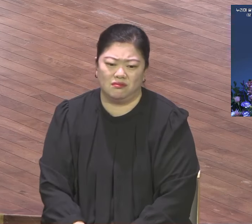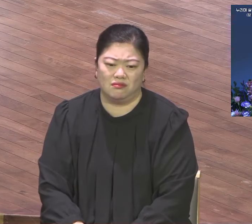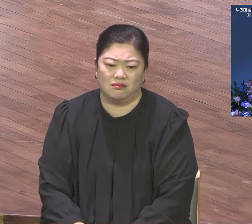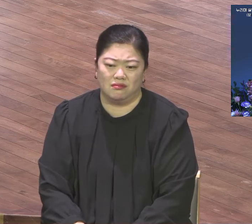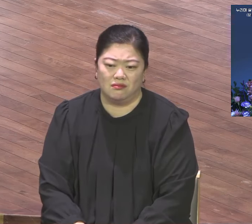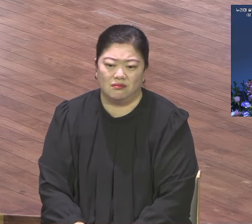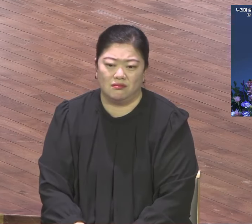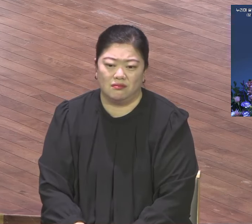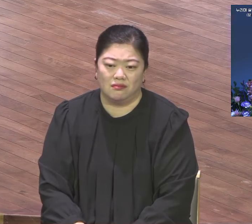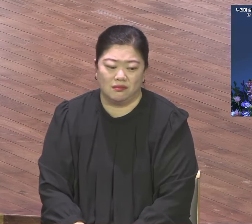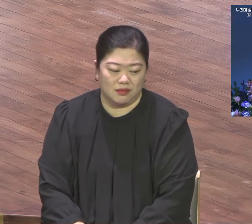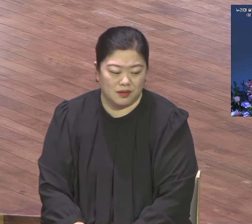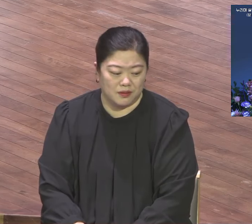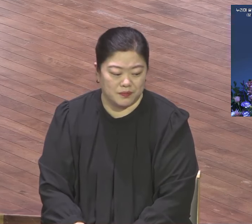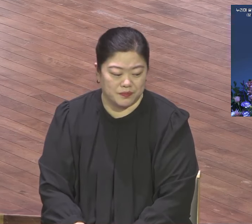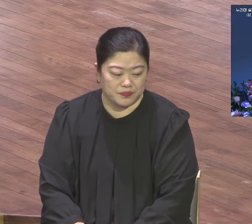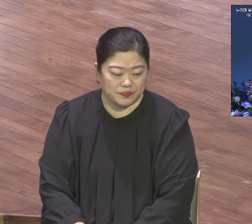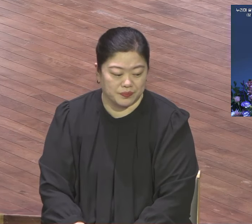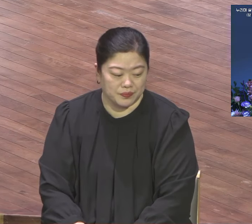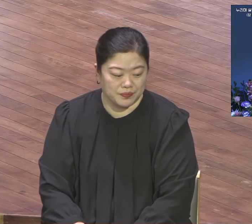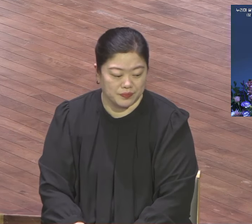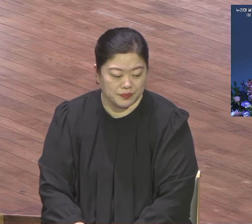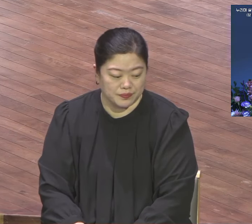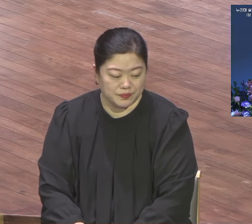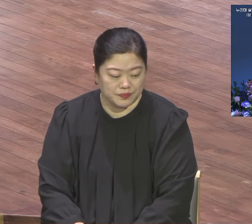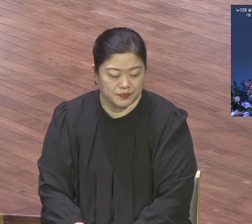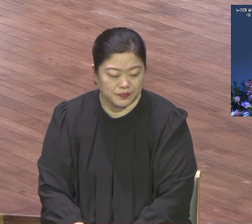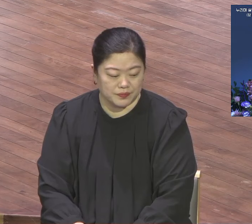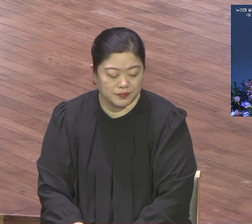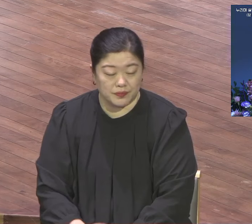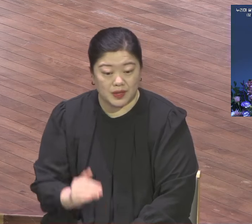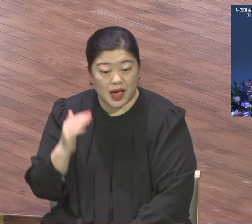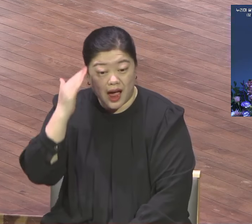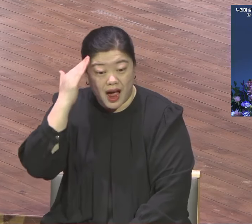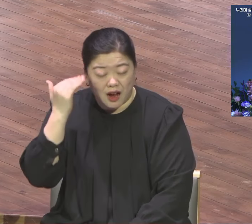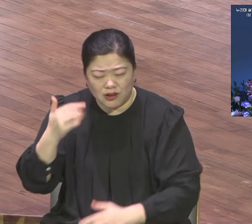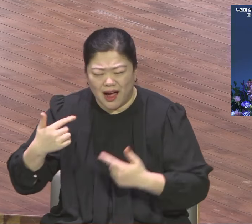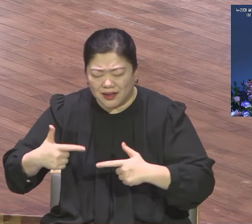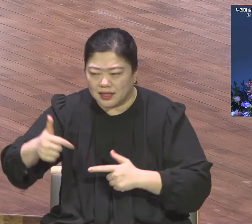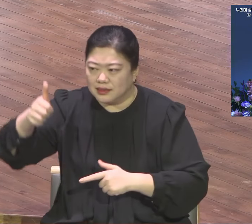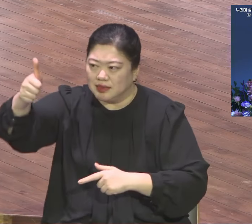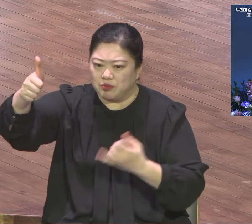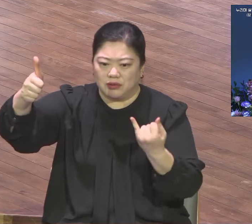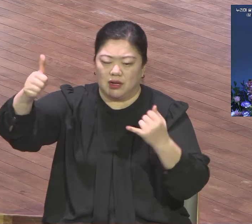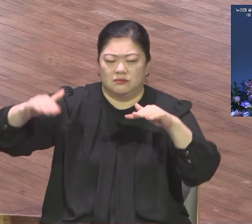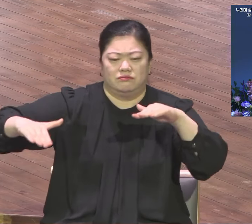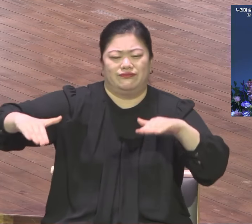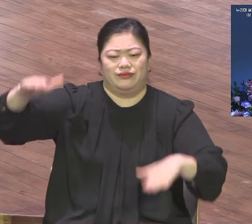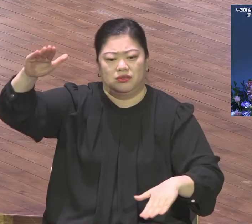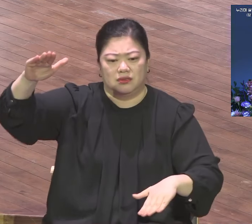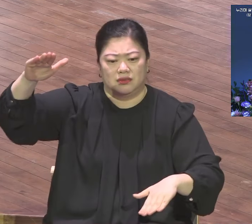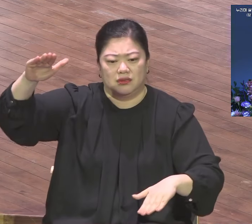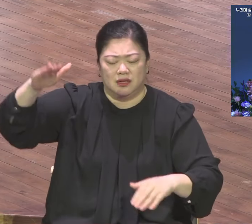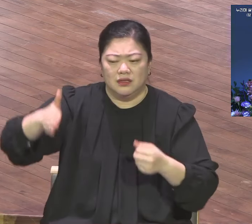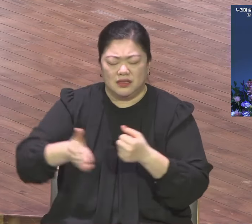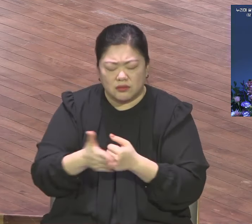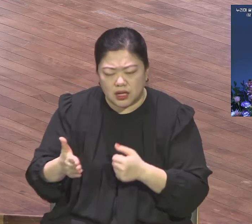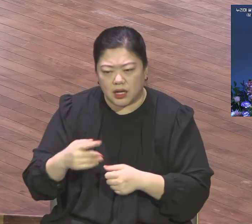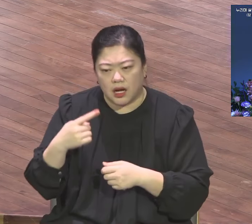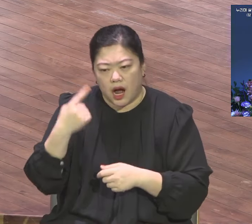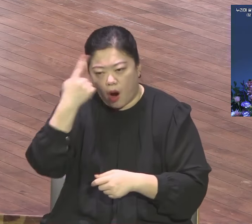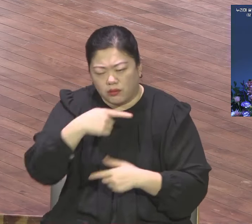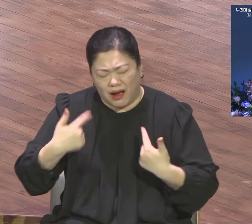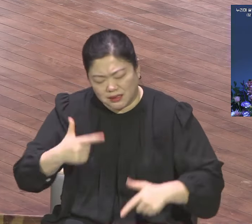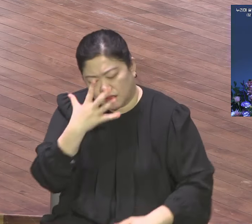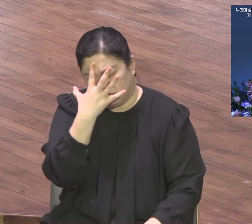사람들 평균수준도 회복지 높아요. 우리는 제일 꼴찌. 제일 잘 사는데 제일 꼴찌. 제일 머리